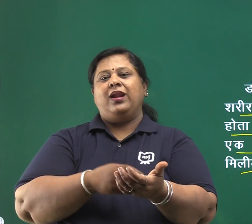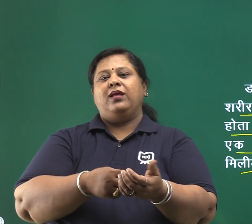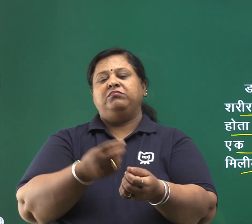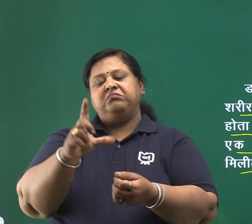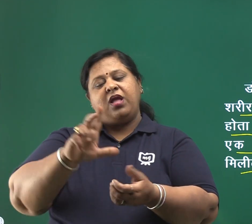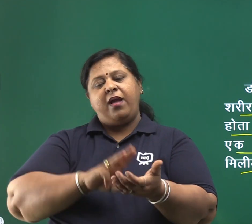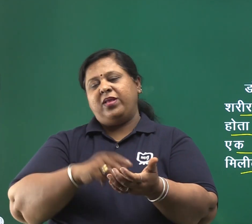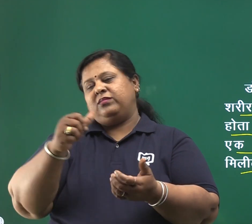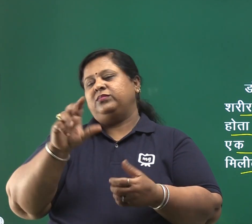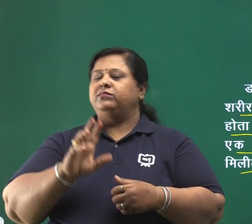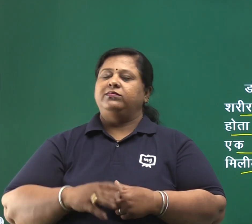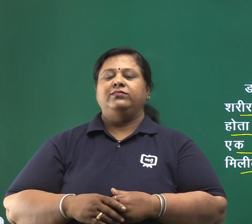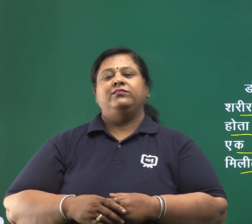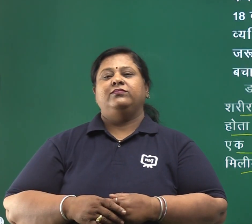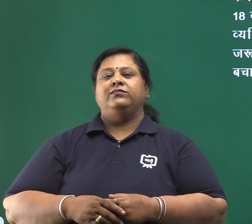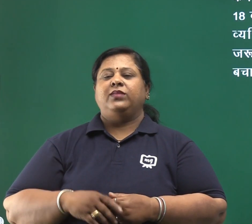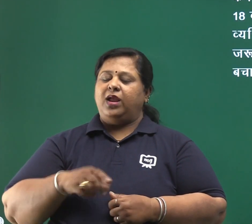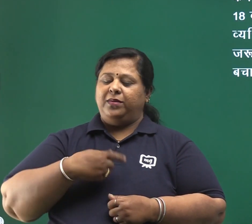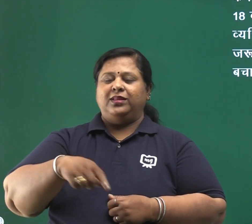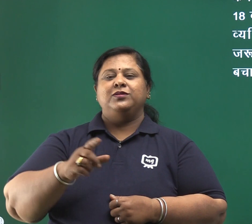आगे बढ़ते हैं बच्चों।